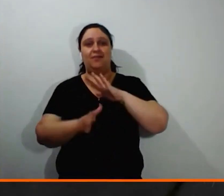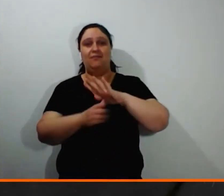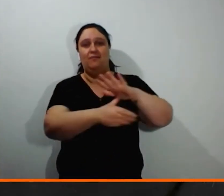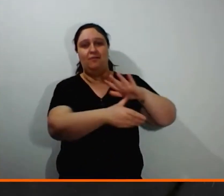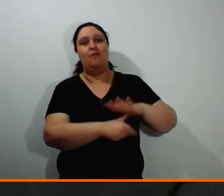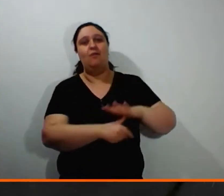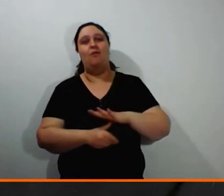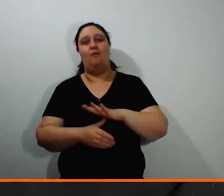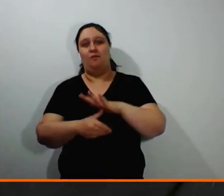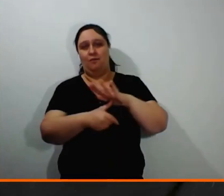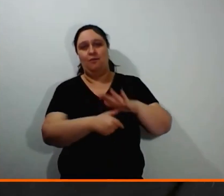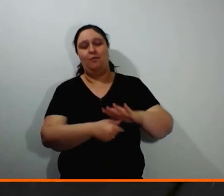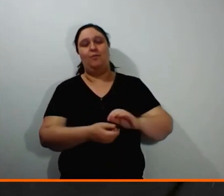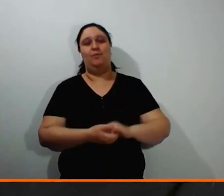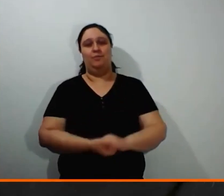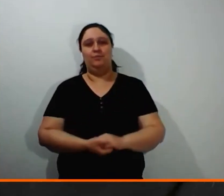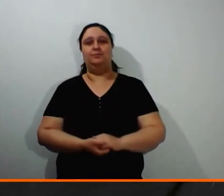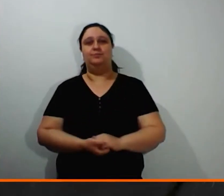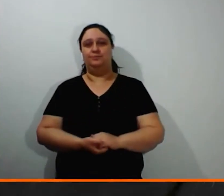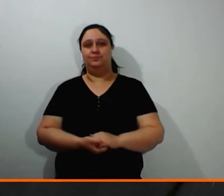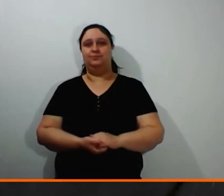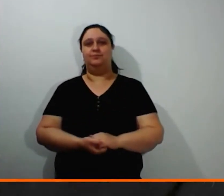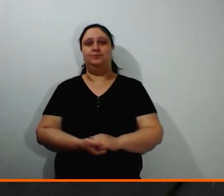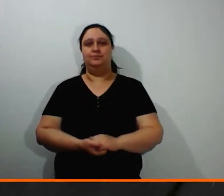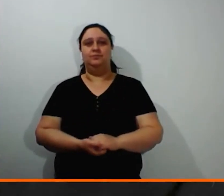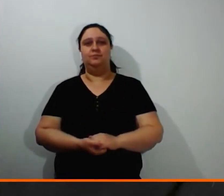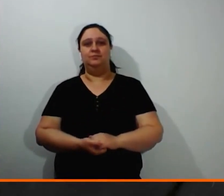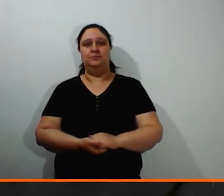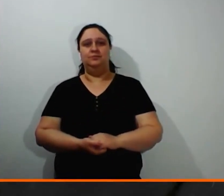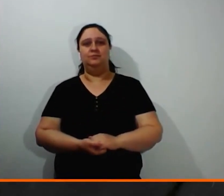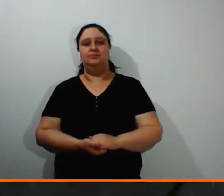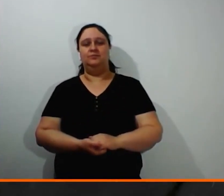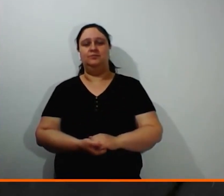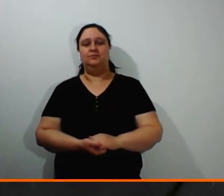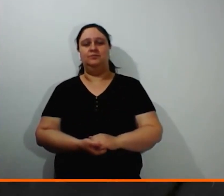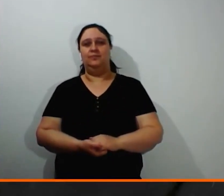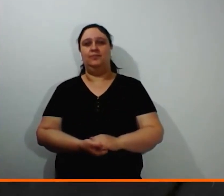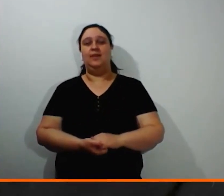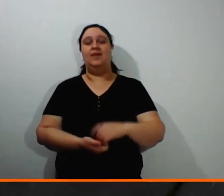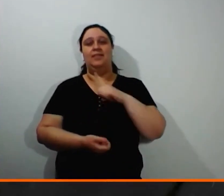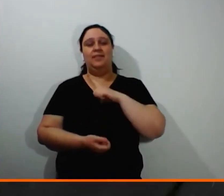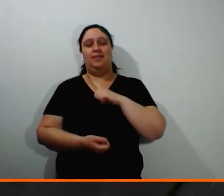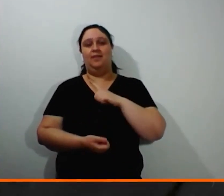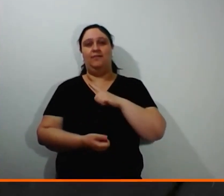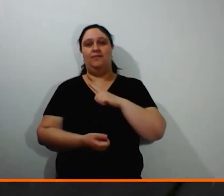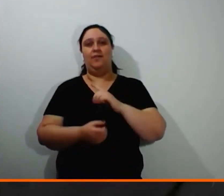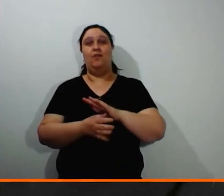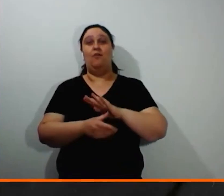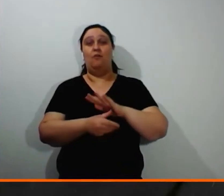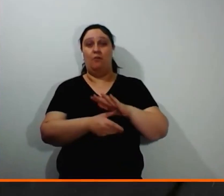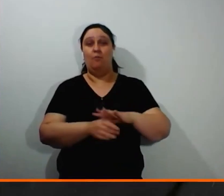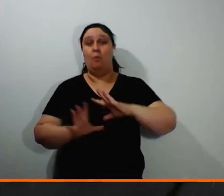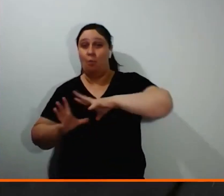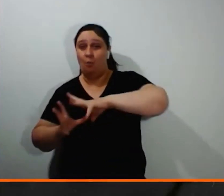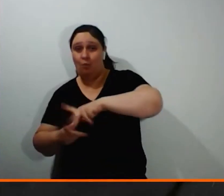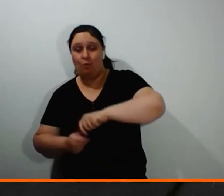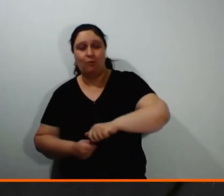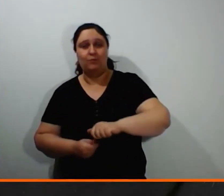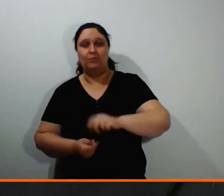e os quais também, depois de tudo lhe roubarem, o mundo rouba você, o